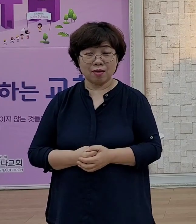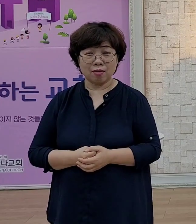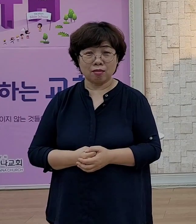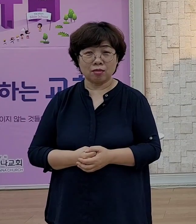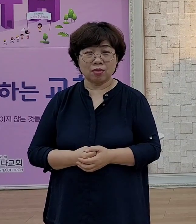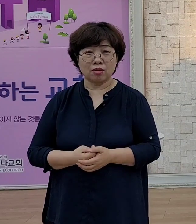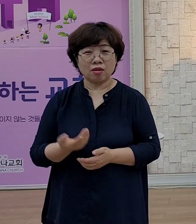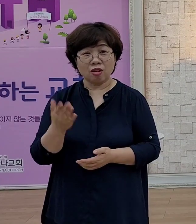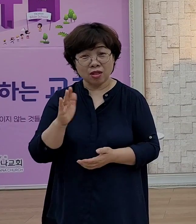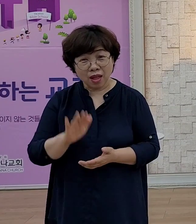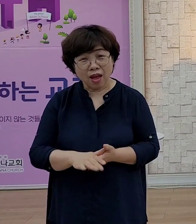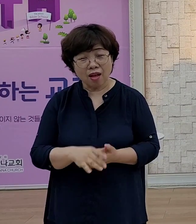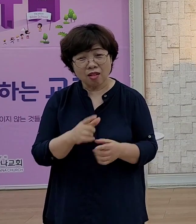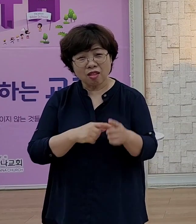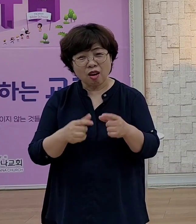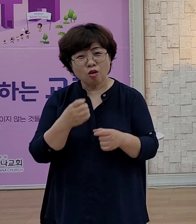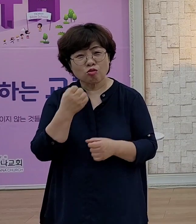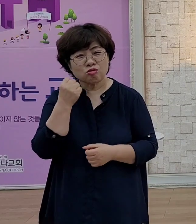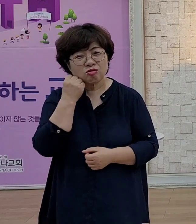웃긴 게 뭔 줄 아세요?